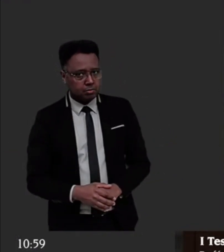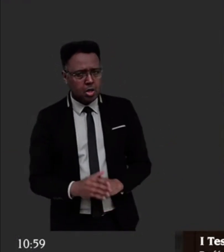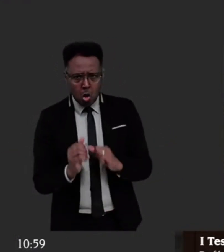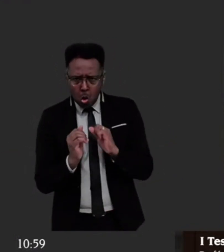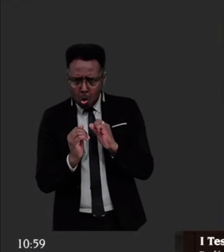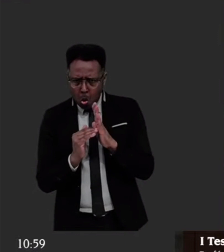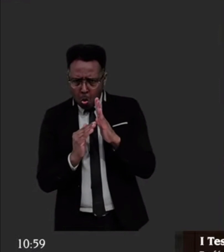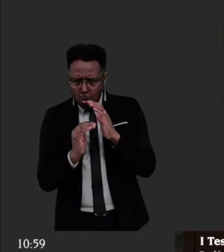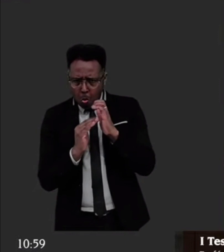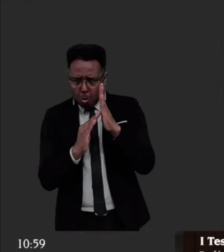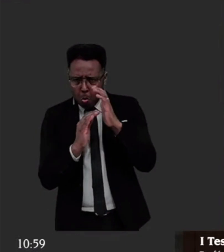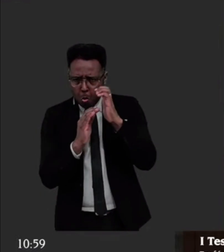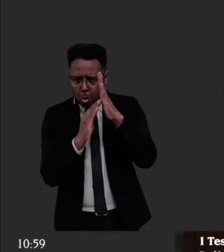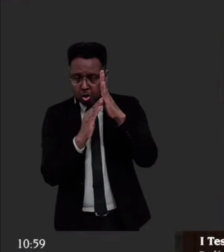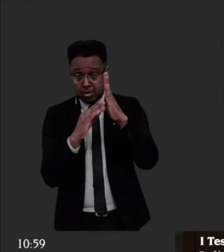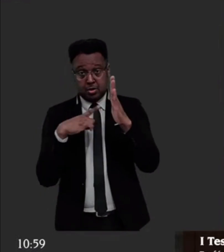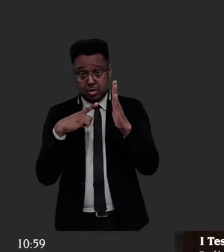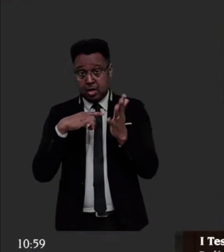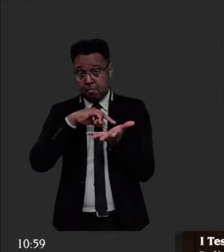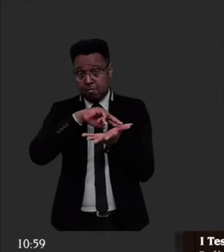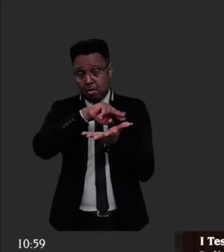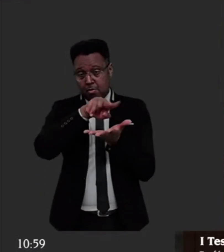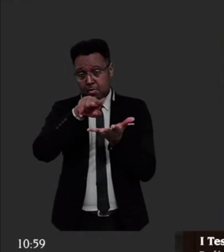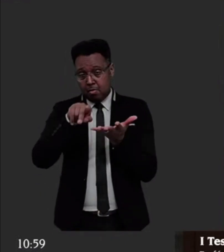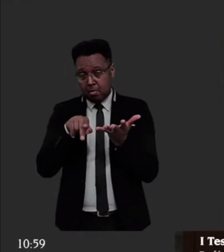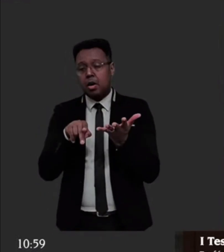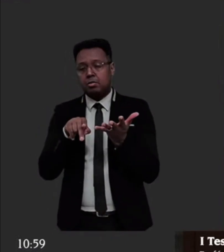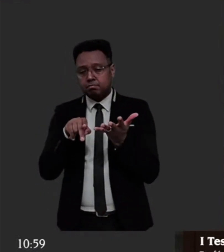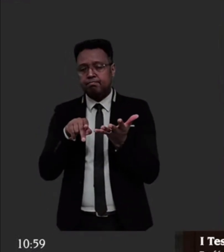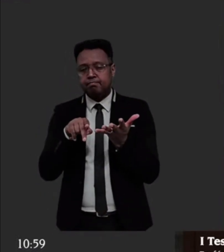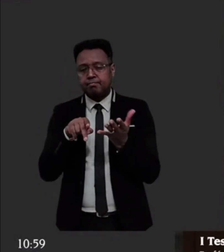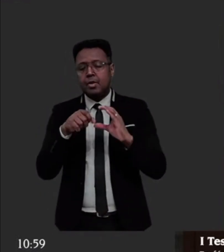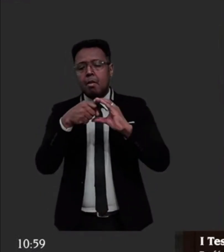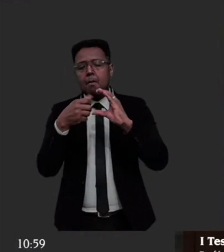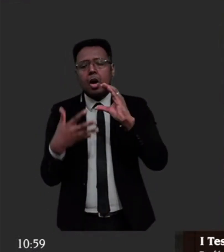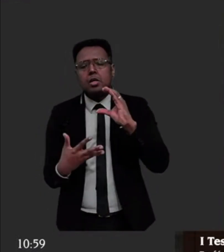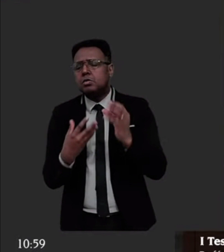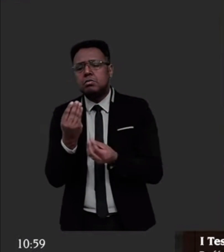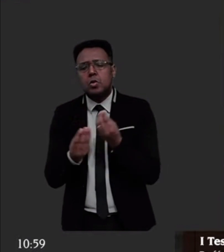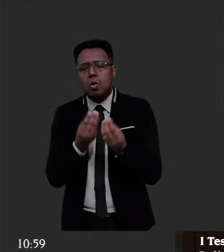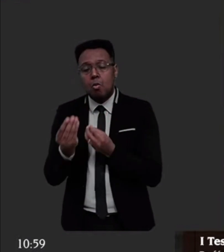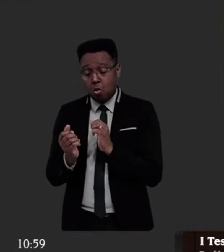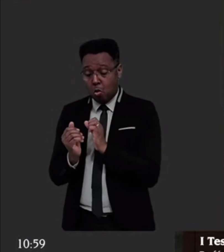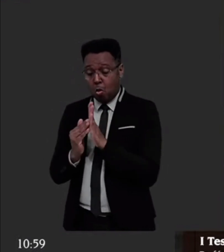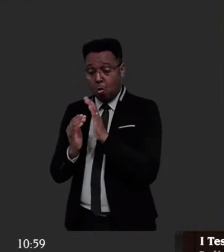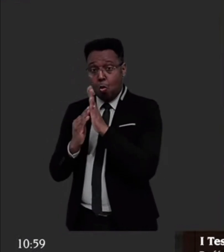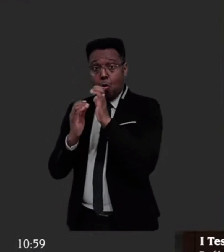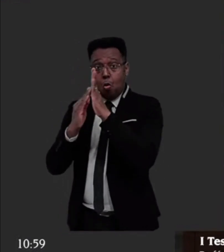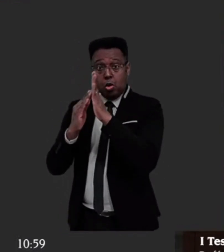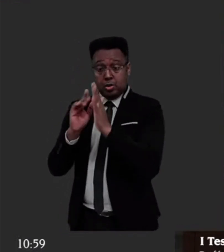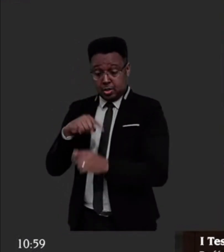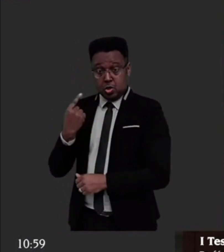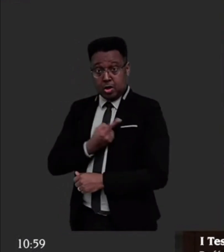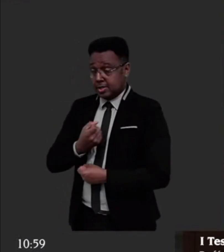aquela que nós fazemos exclusivamente a Deus, que é o louvor de todo o nosso sentimento voltado a Deus pela obra que Ele fez. Mas